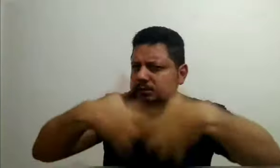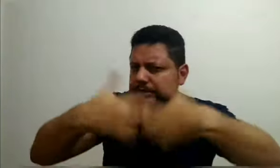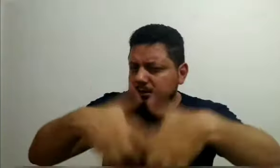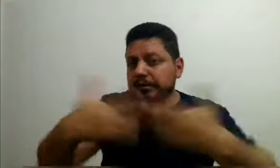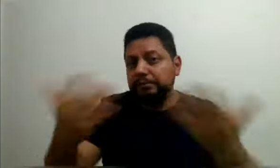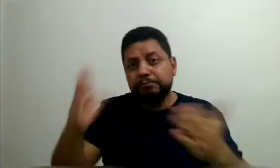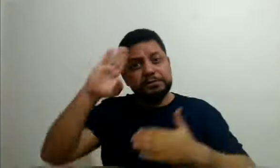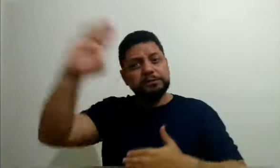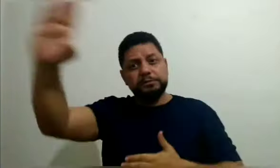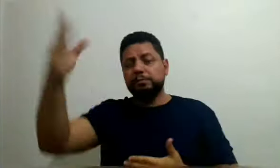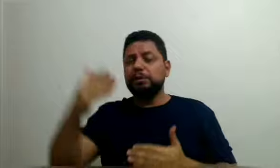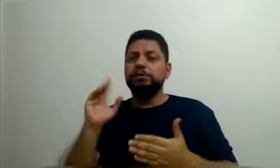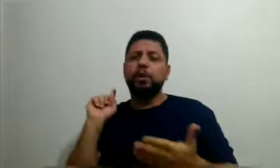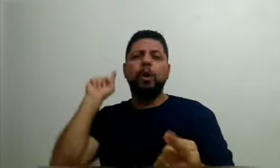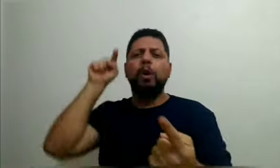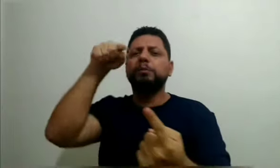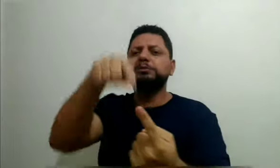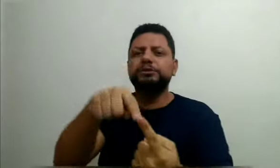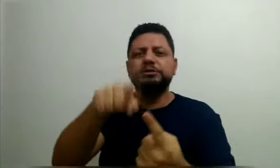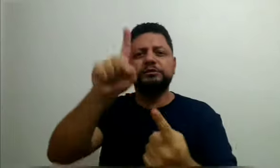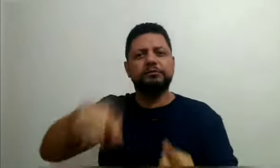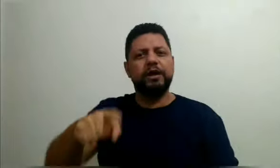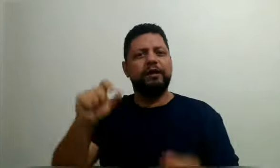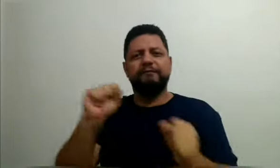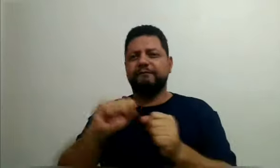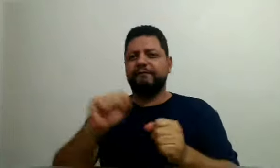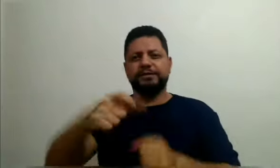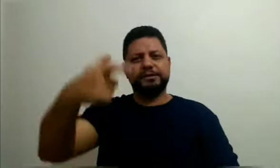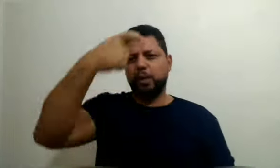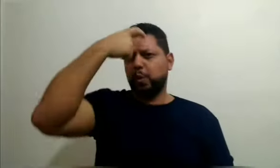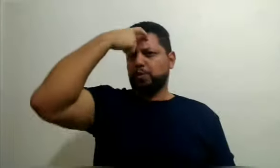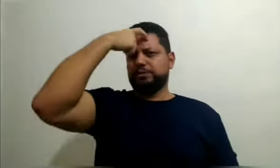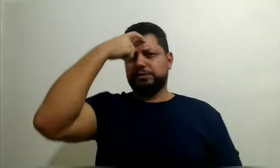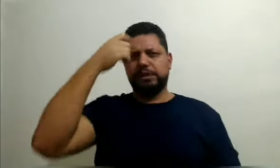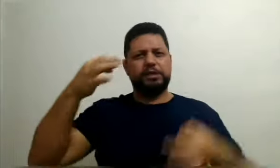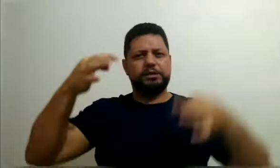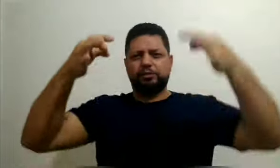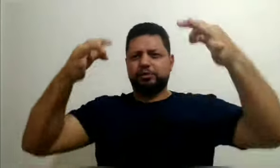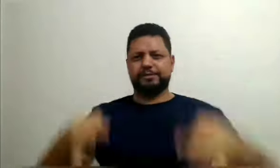momento, possam refletir, principalmente com o objetivo de que